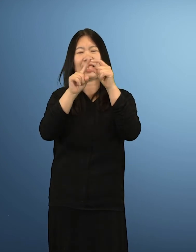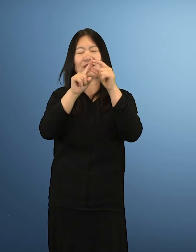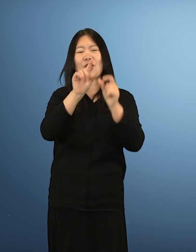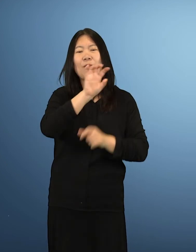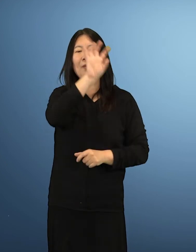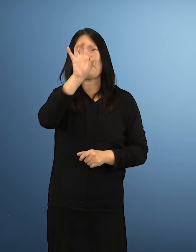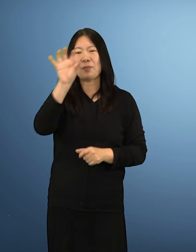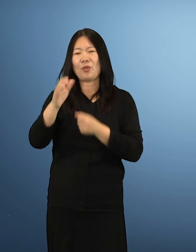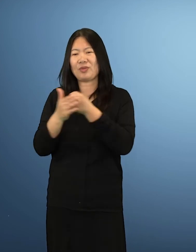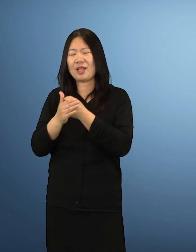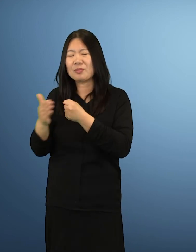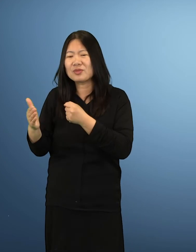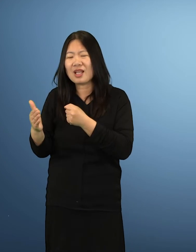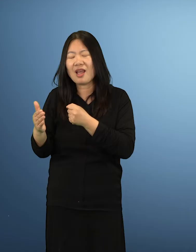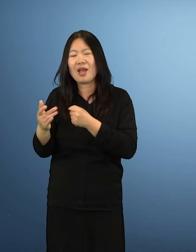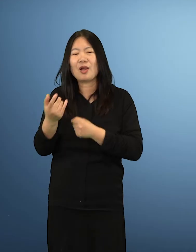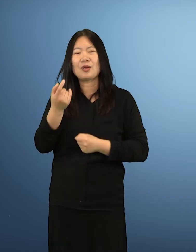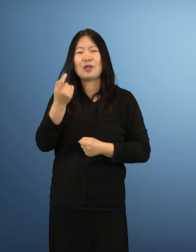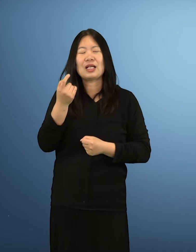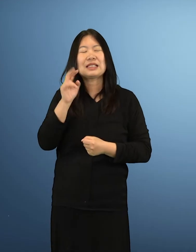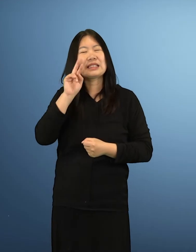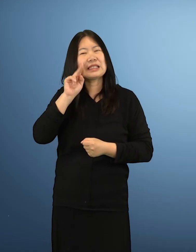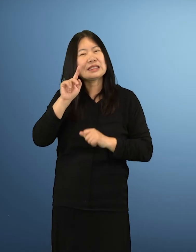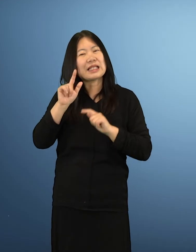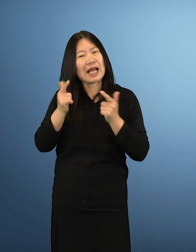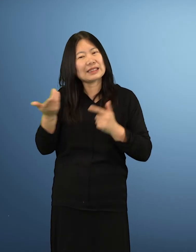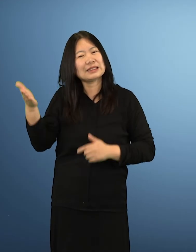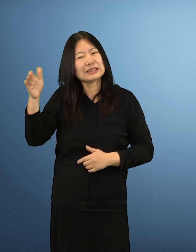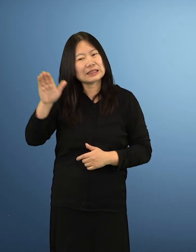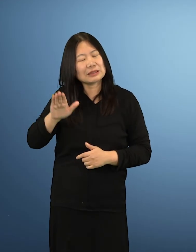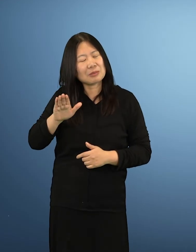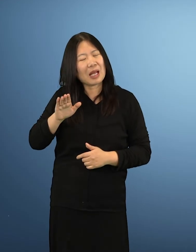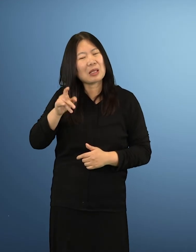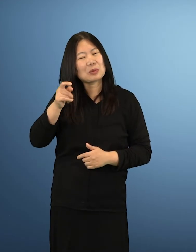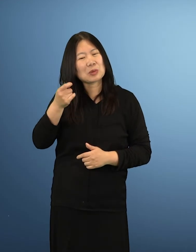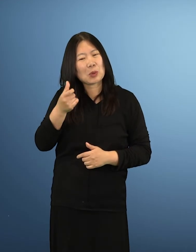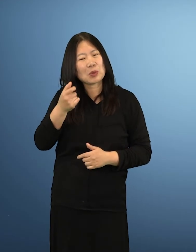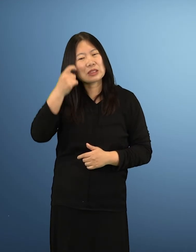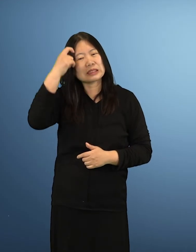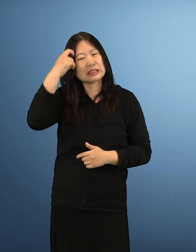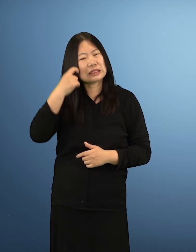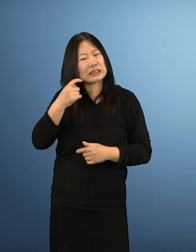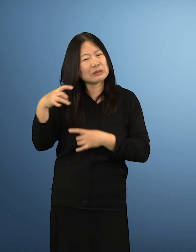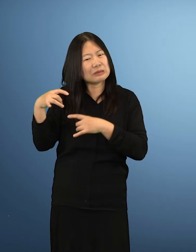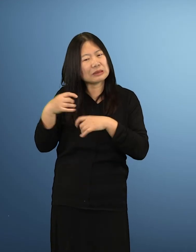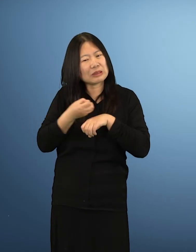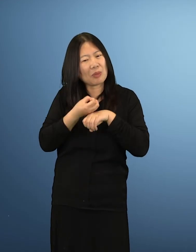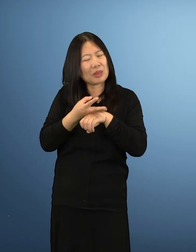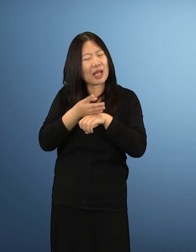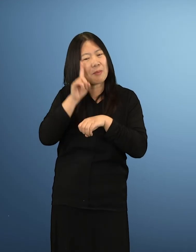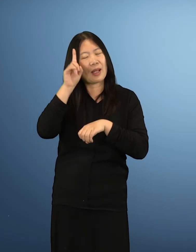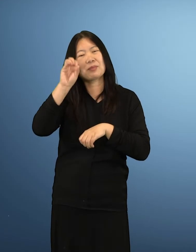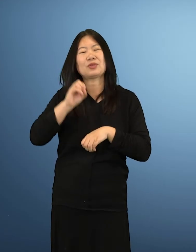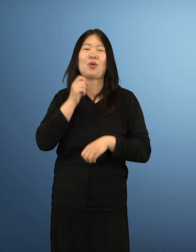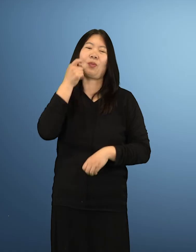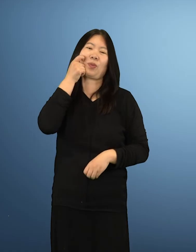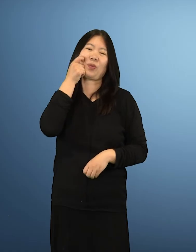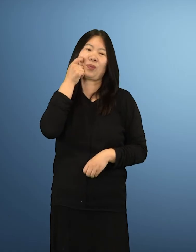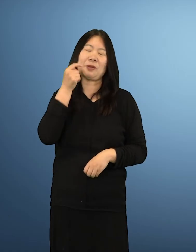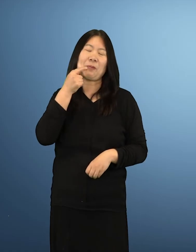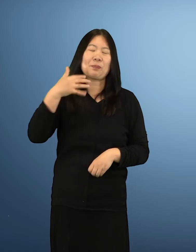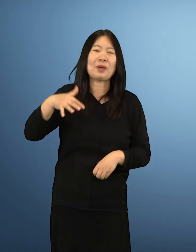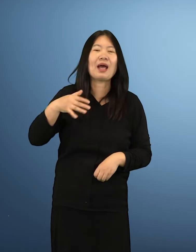했기 때문에 조금 틀린 번역은 아닐 수 있으나 밋밋하다. 이 본문에 말하고자 하는 의도를 좀